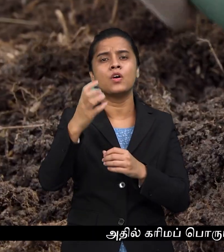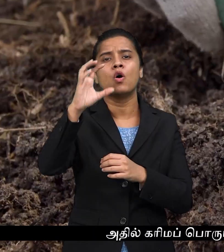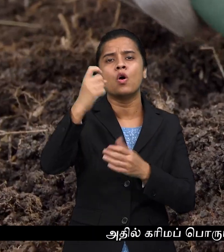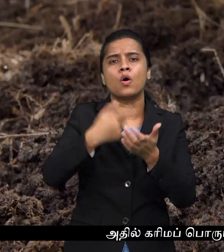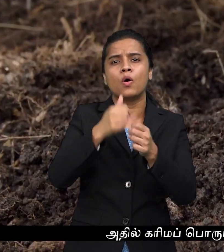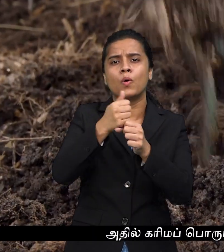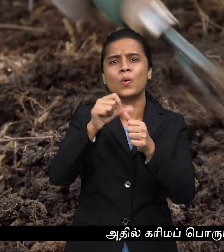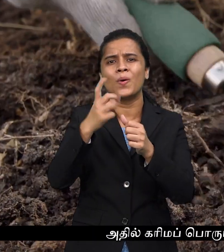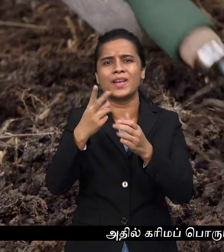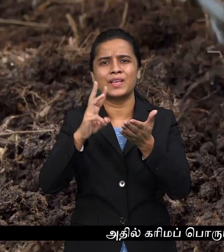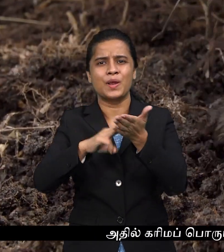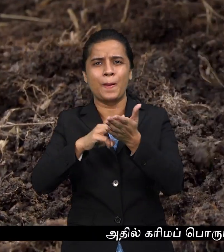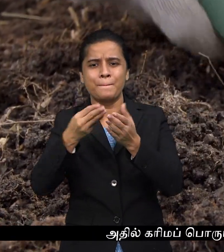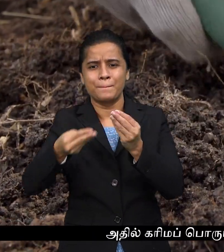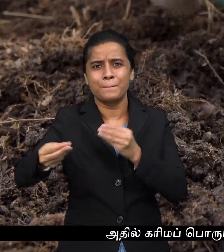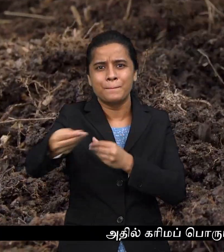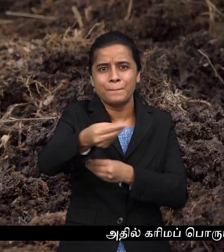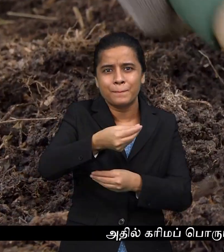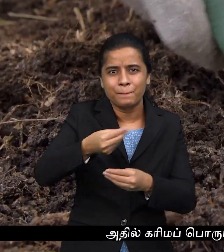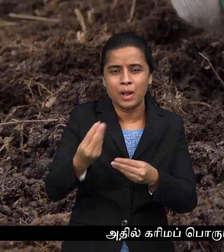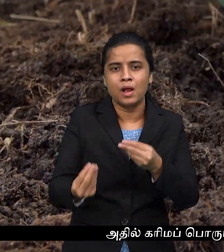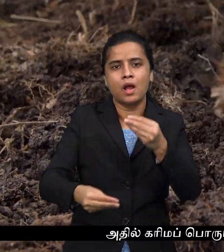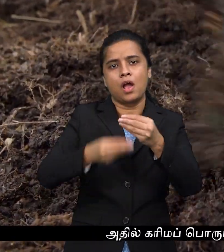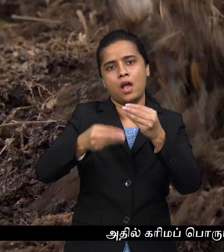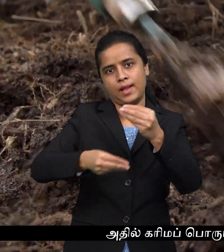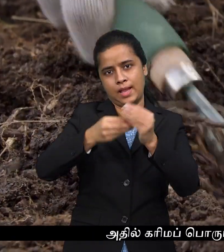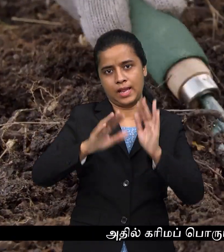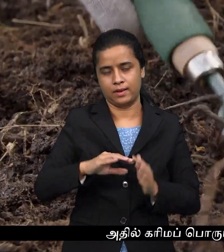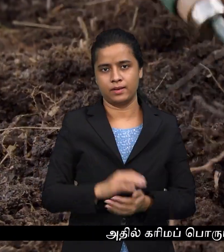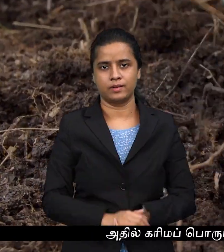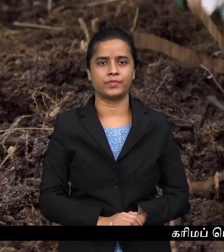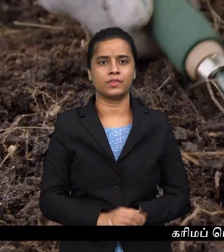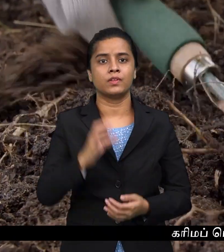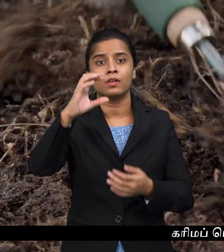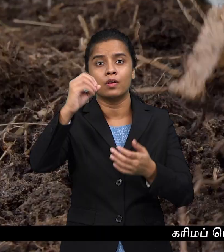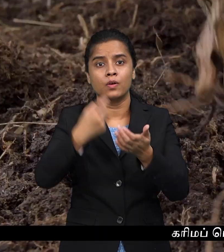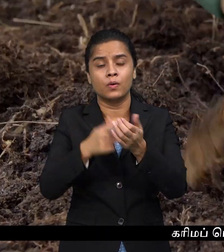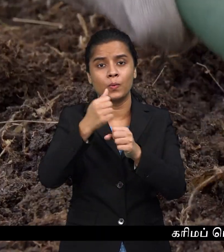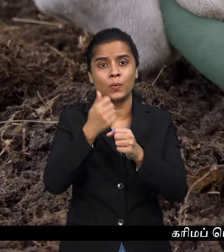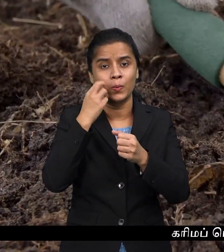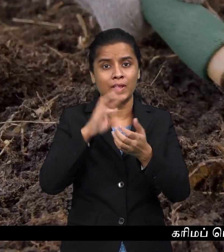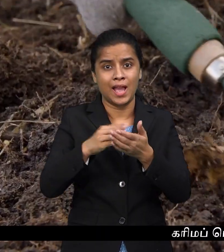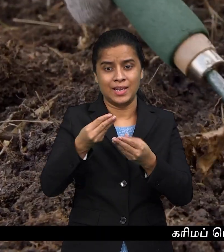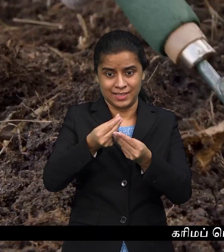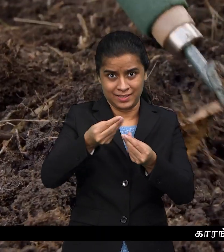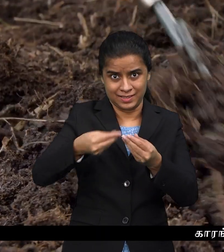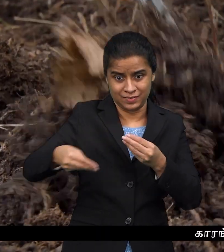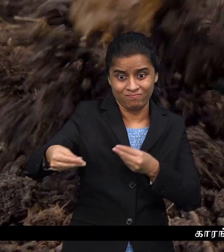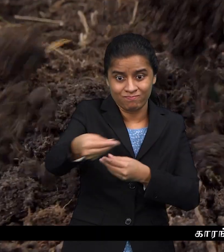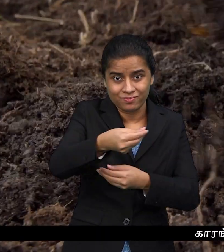பொருட்கள், அதாவது உரம் சேர்க்கப்படுகிறது. கரிம பொருட்கள் மண்ணின் காரங்கள்